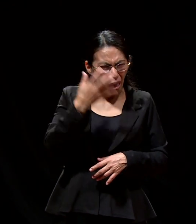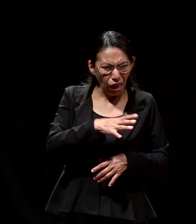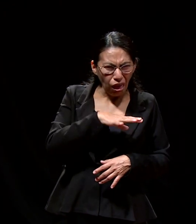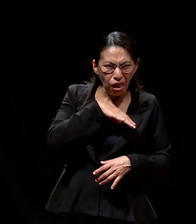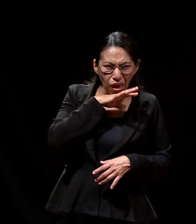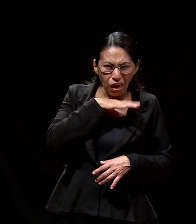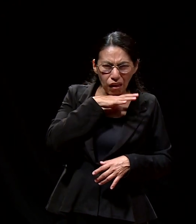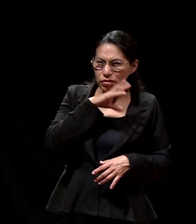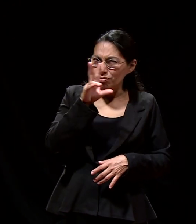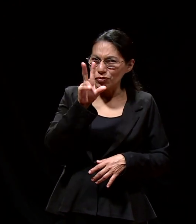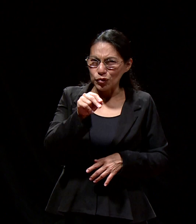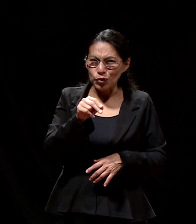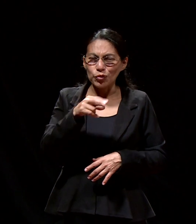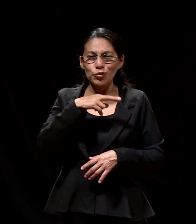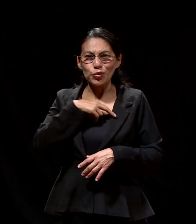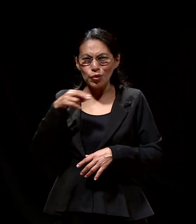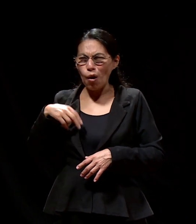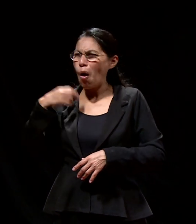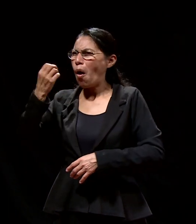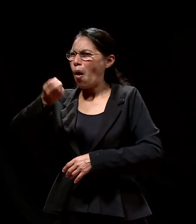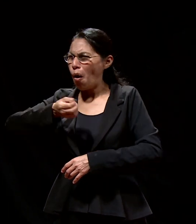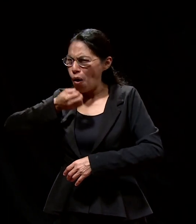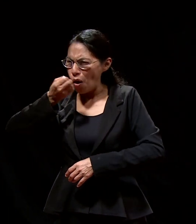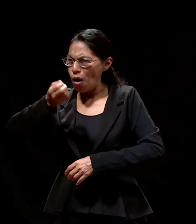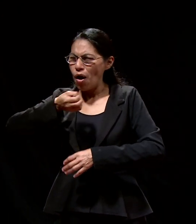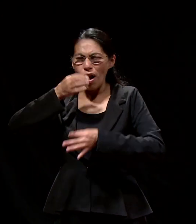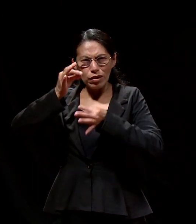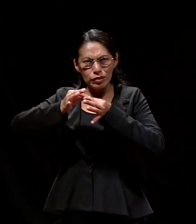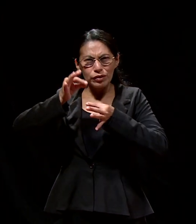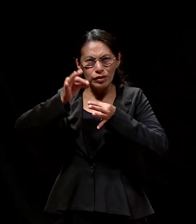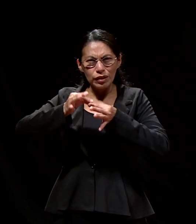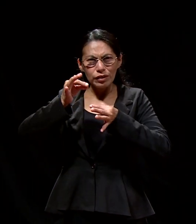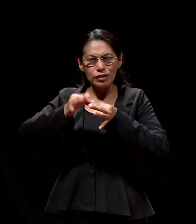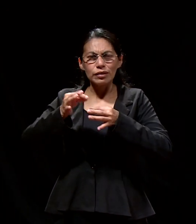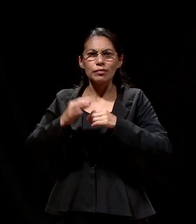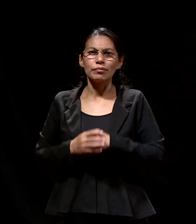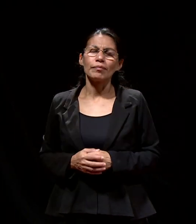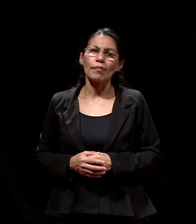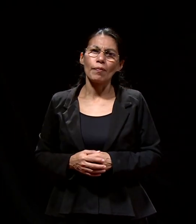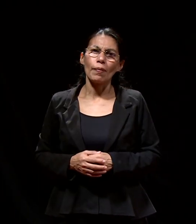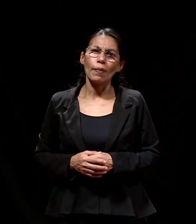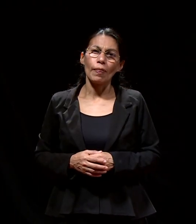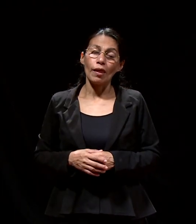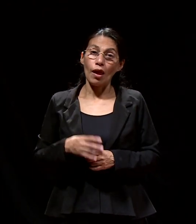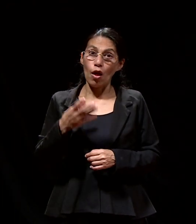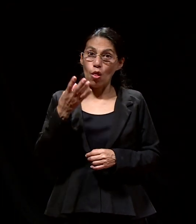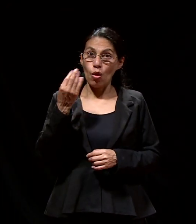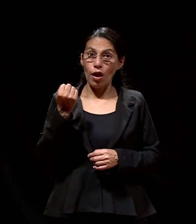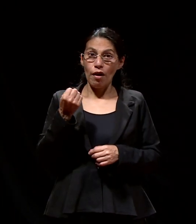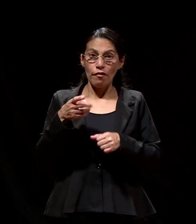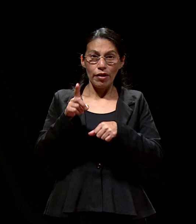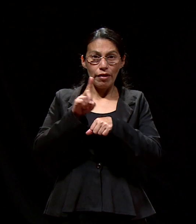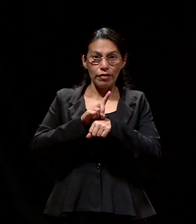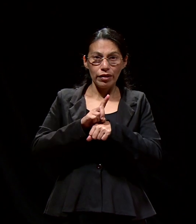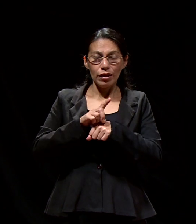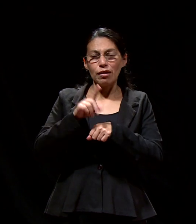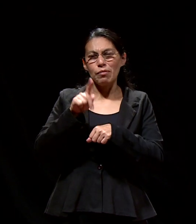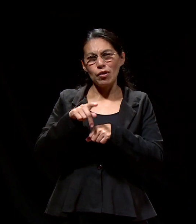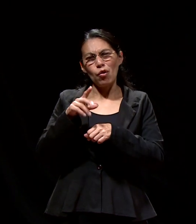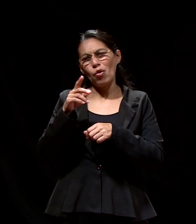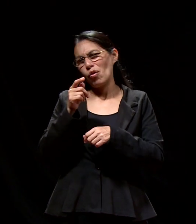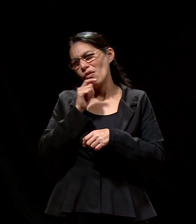intercediendo por ustedes estamos saliendo tenemos 9 días pero